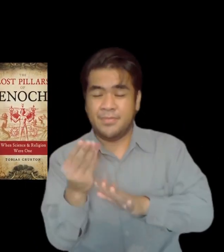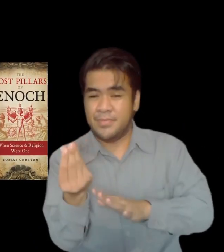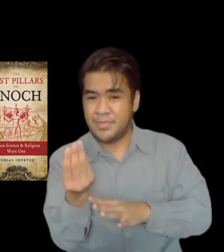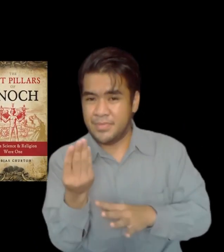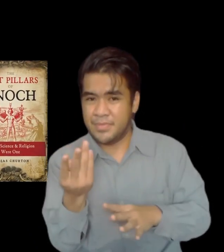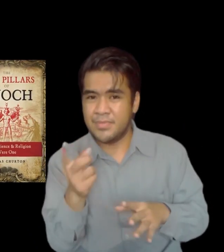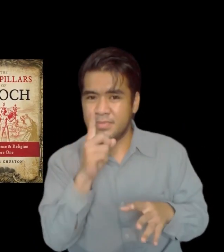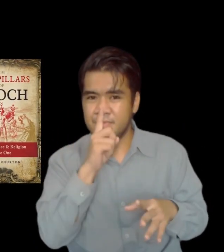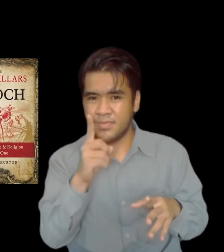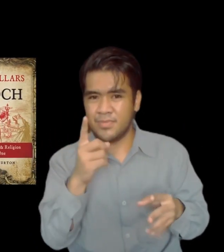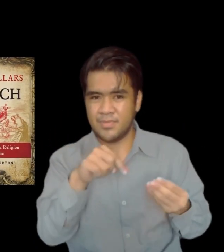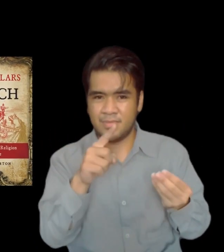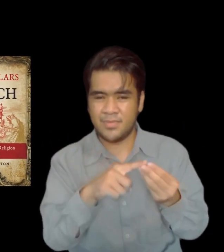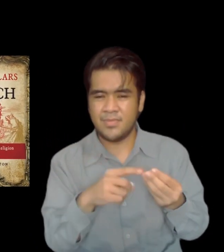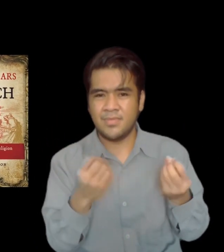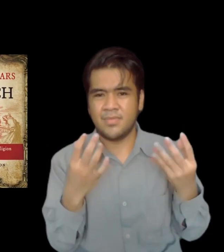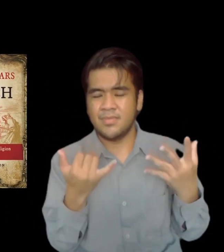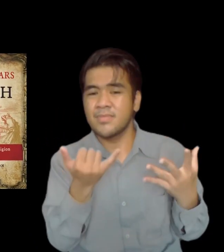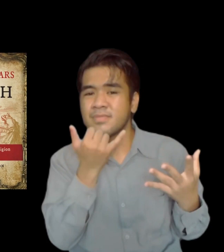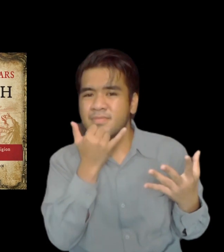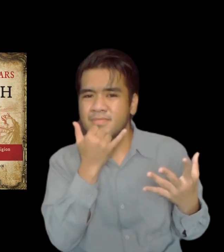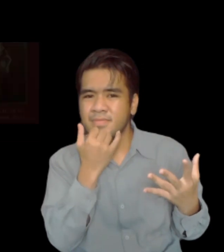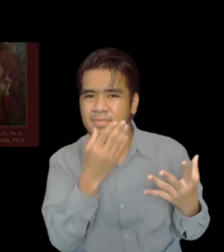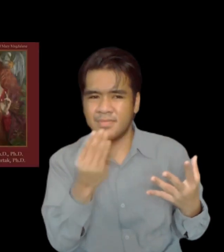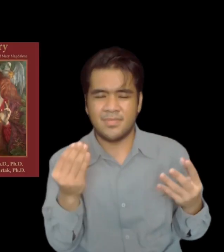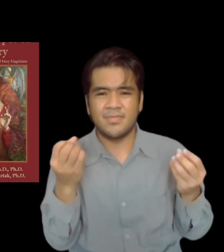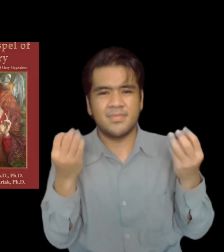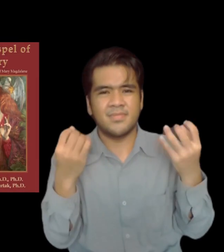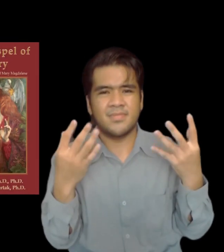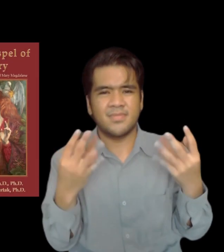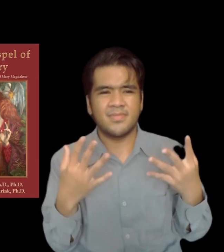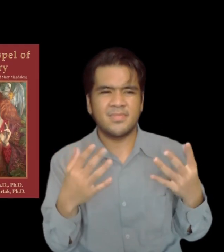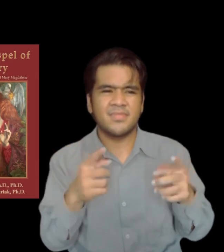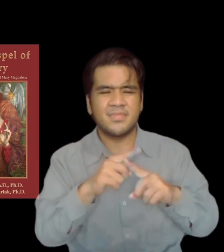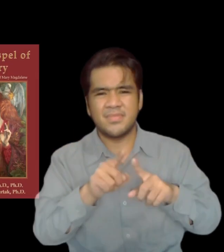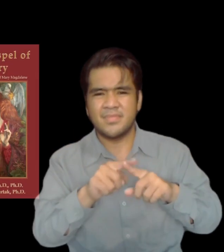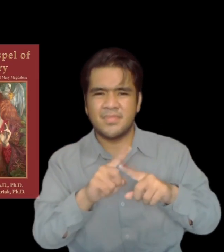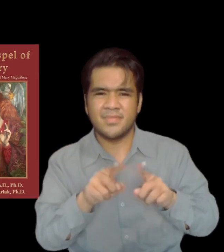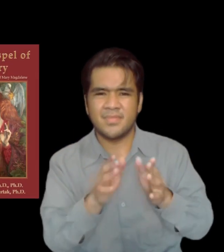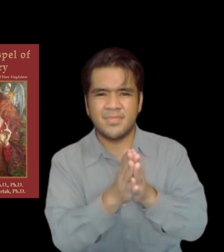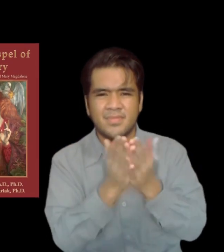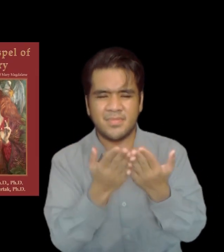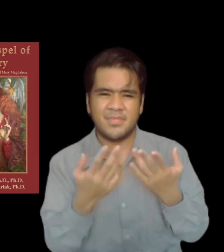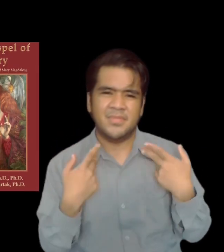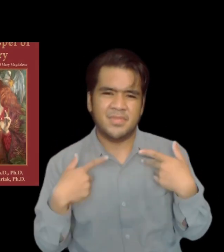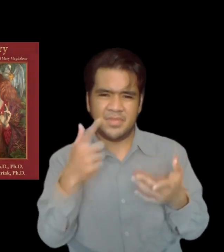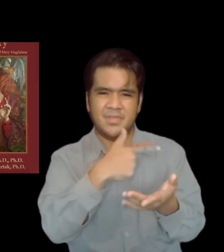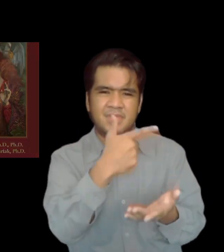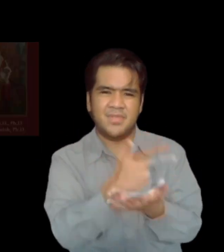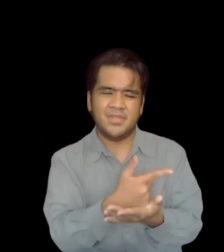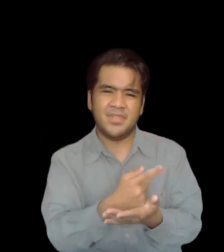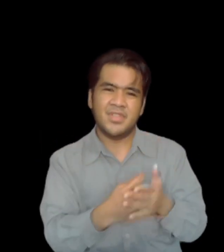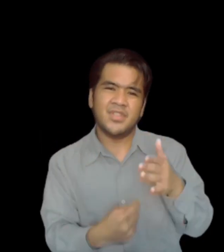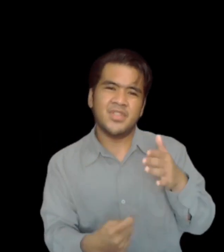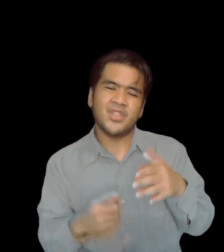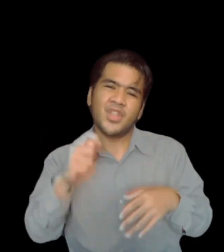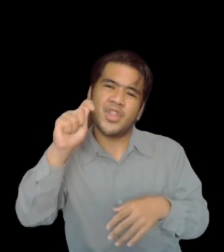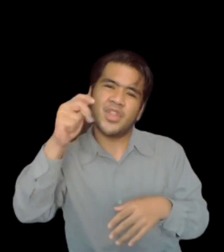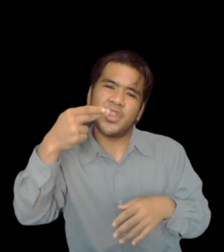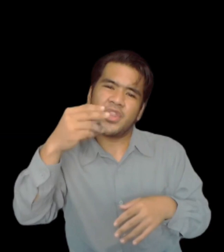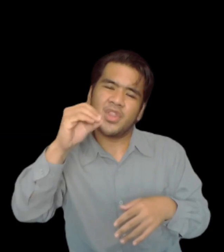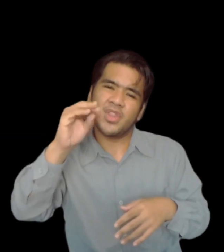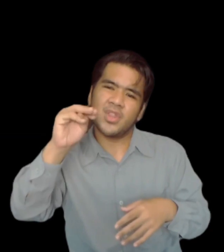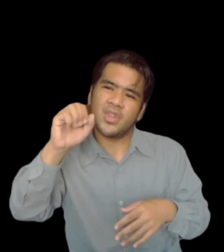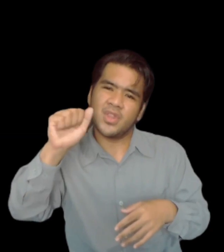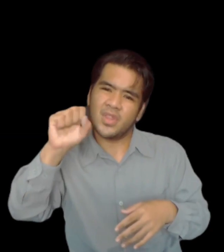Ang haluan ng kaunting katotohanan ang maraming kasinungalingan. Marami pa pong apokripa ang naglabasan bukod sa Book of Enoch, gaya ng Gospel